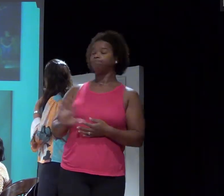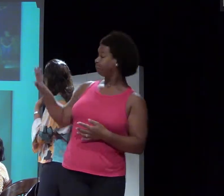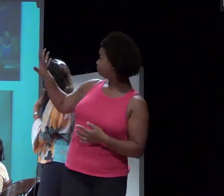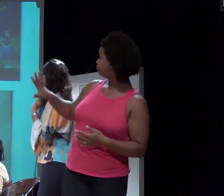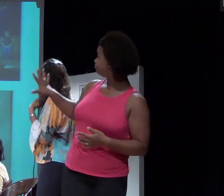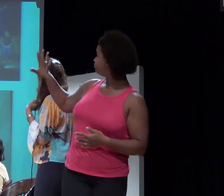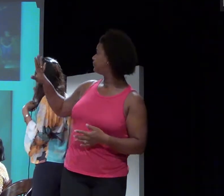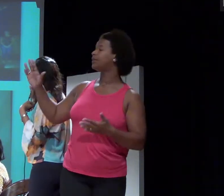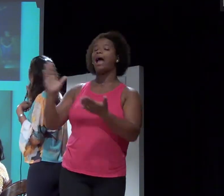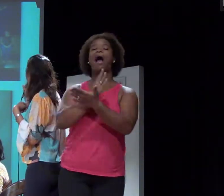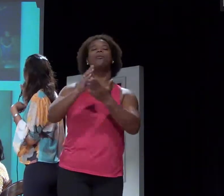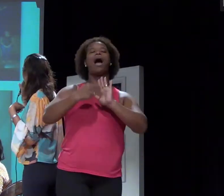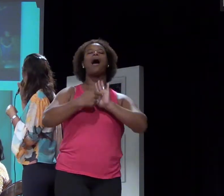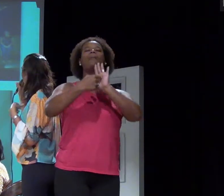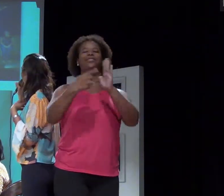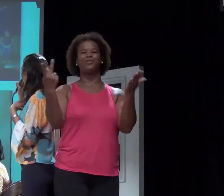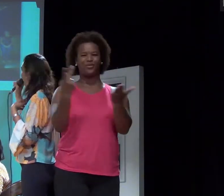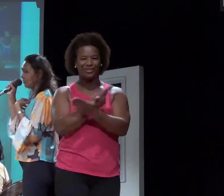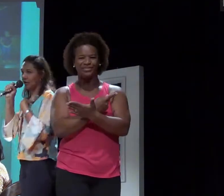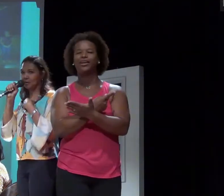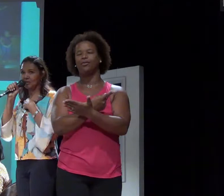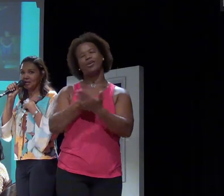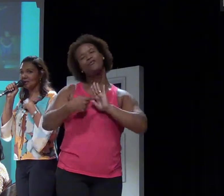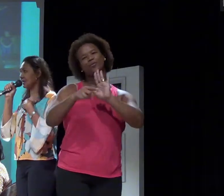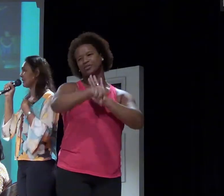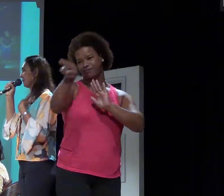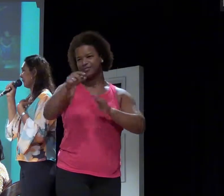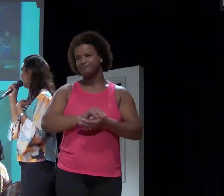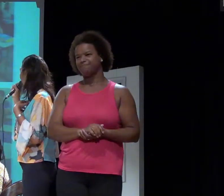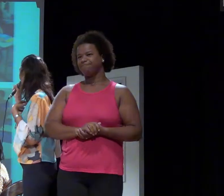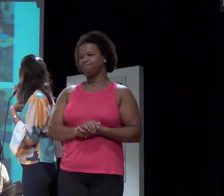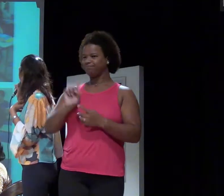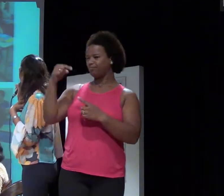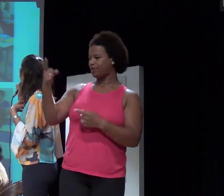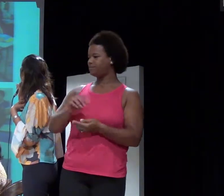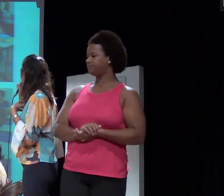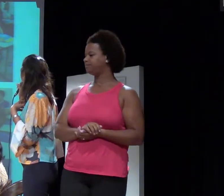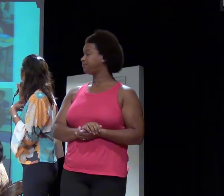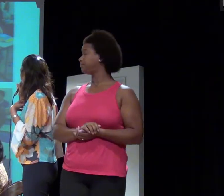algumas atrações que teve lá durante esse movimento que eu trouxe para mostrar para vocês. Pode passar.